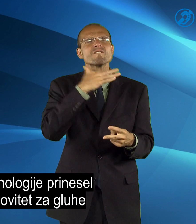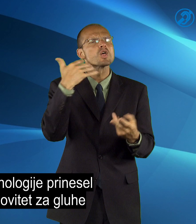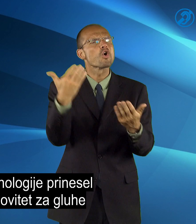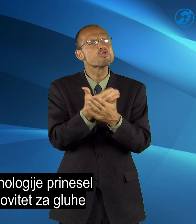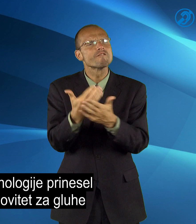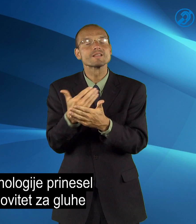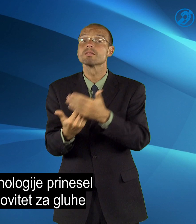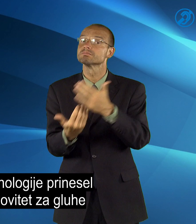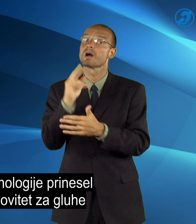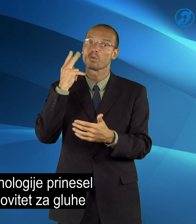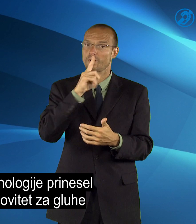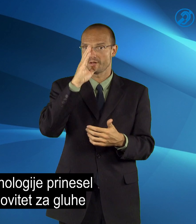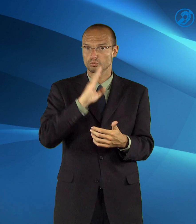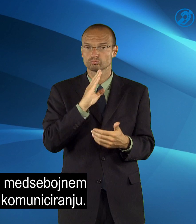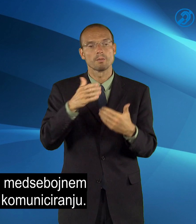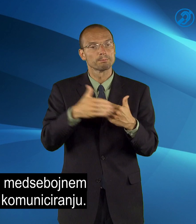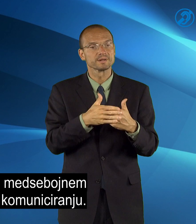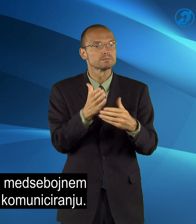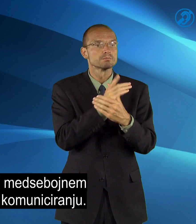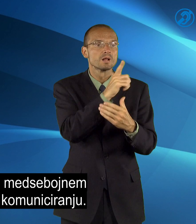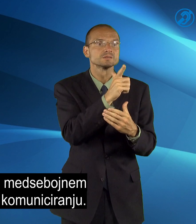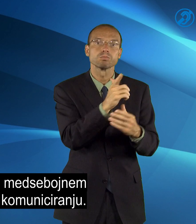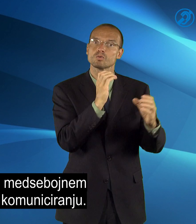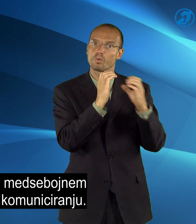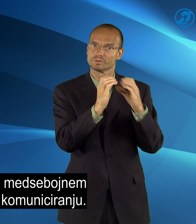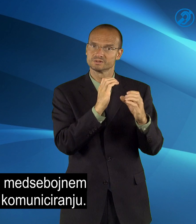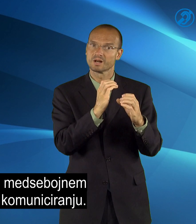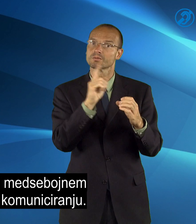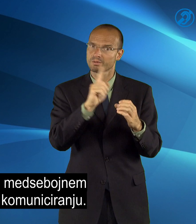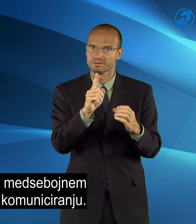za gluhe in naglušne pri medsebojnem informiranju in komuniciranju.